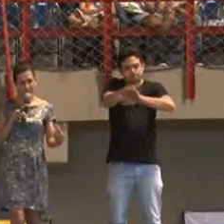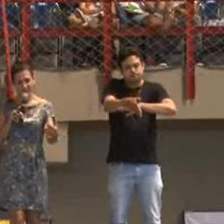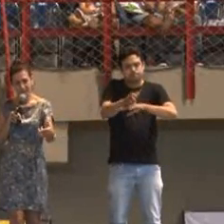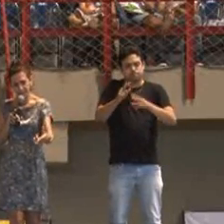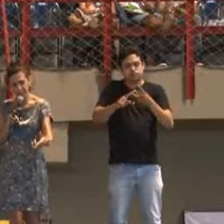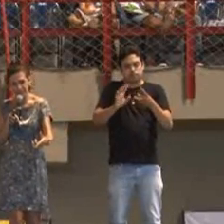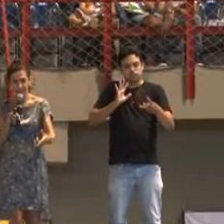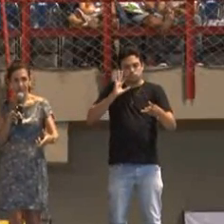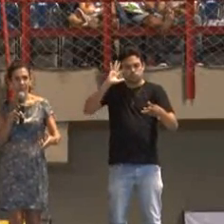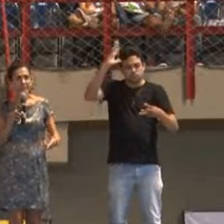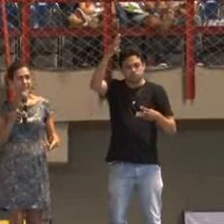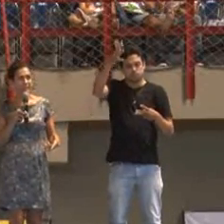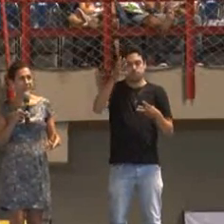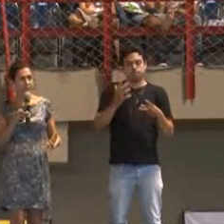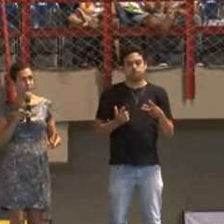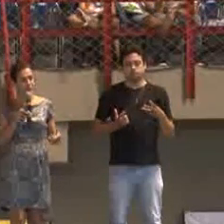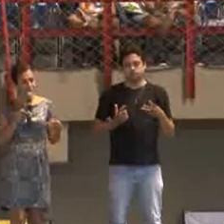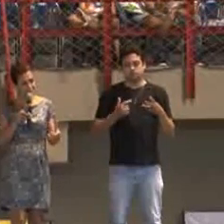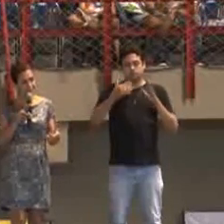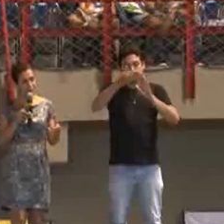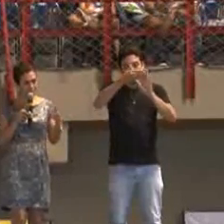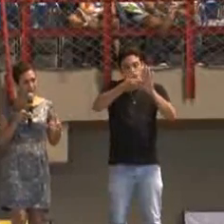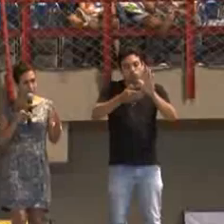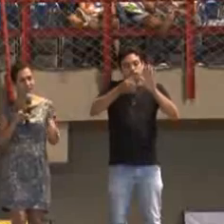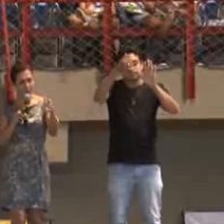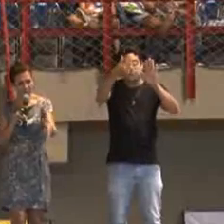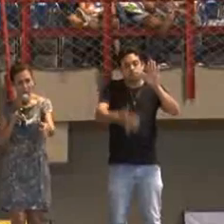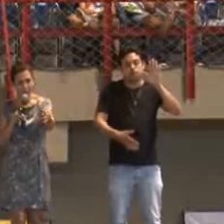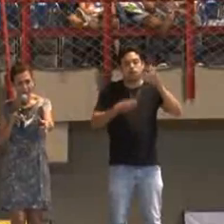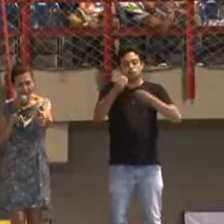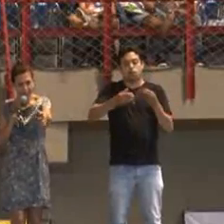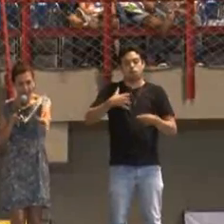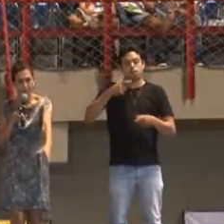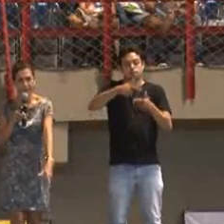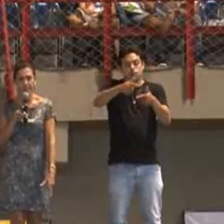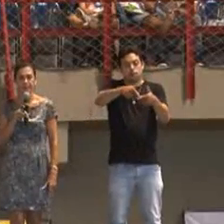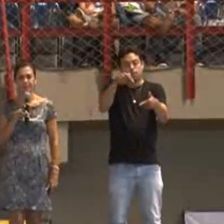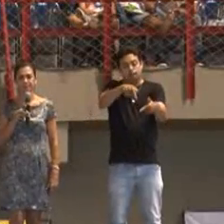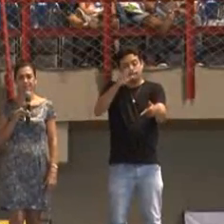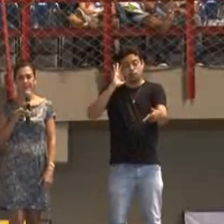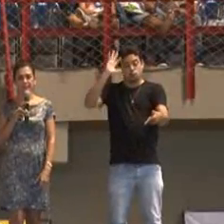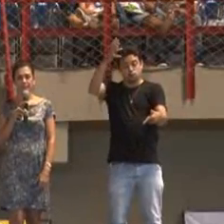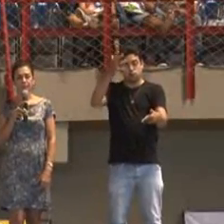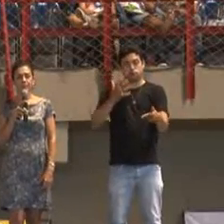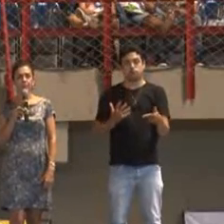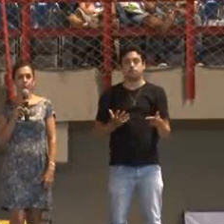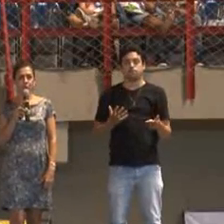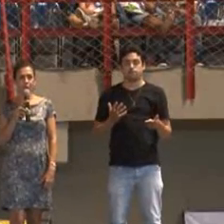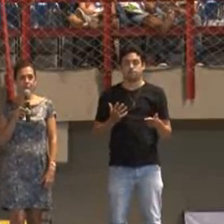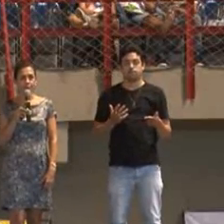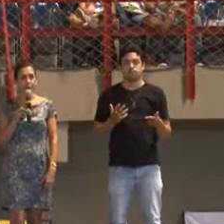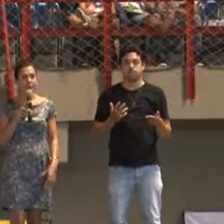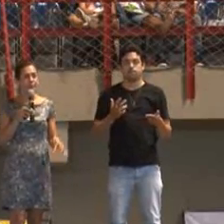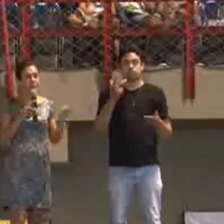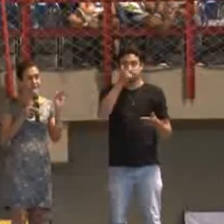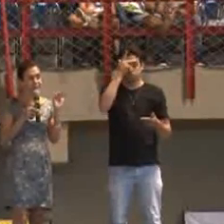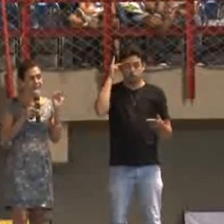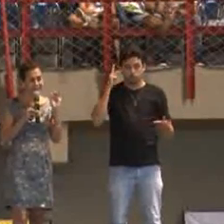que intervir. Eu tenho que dizer como é que eu quero resolver aquele problema.